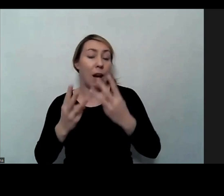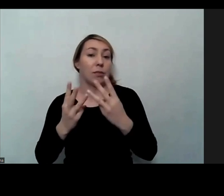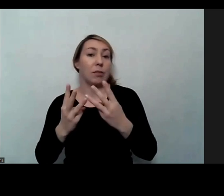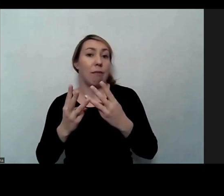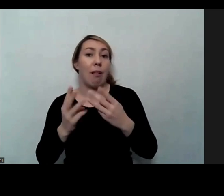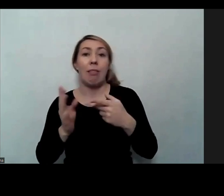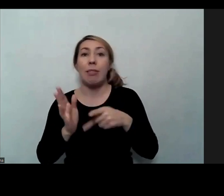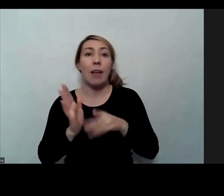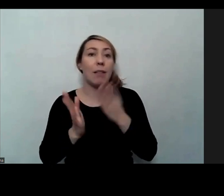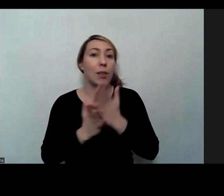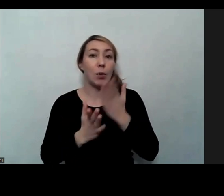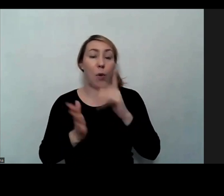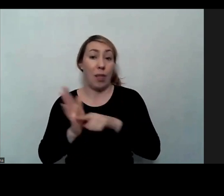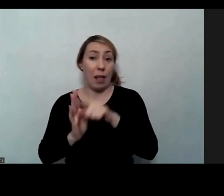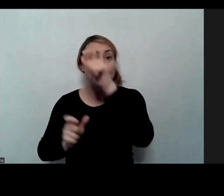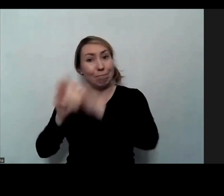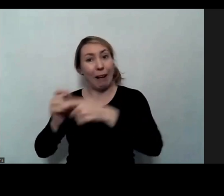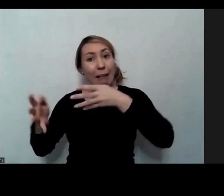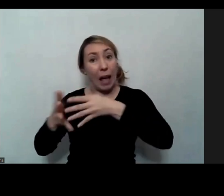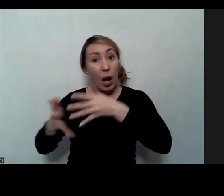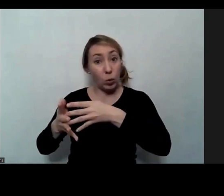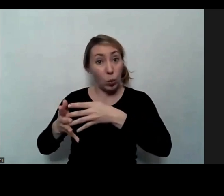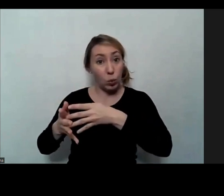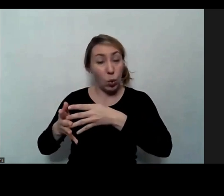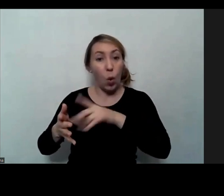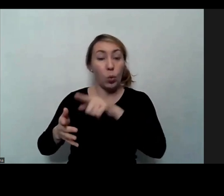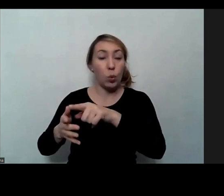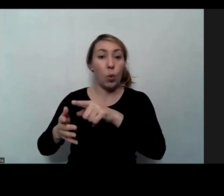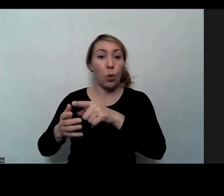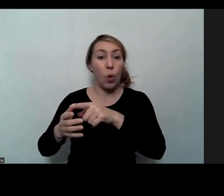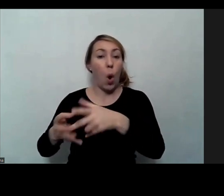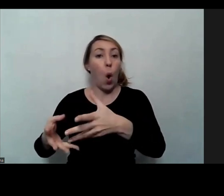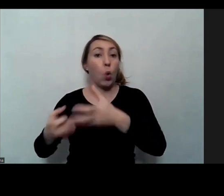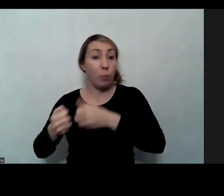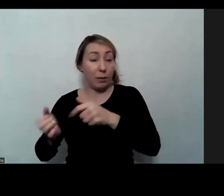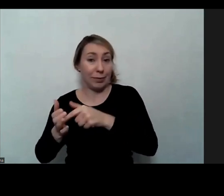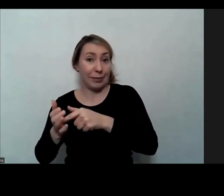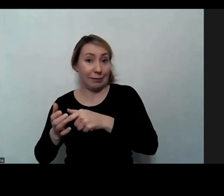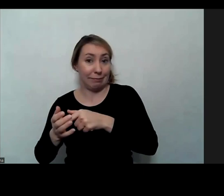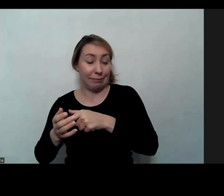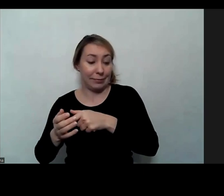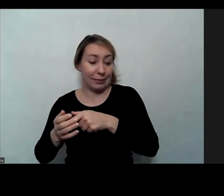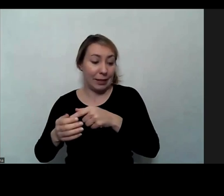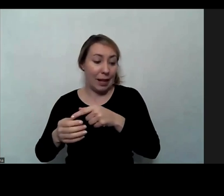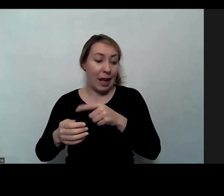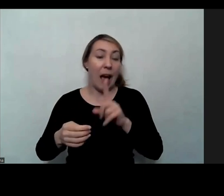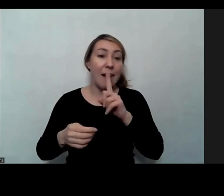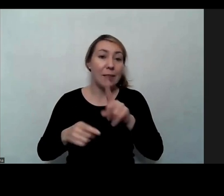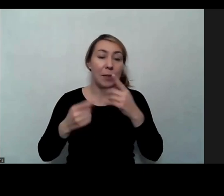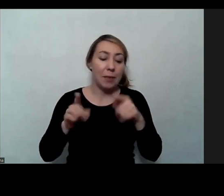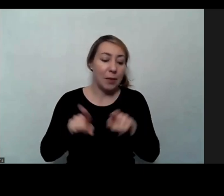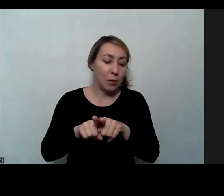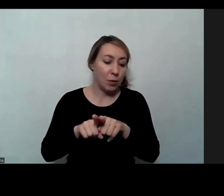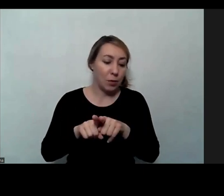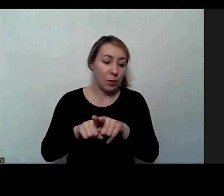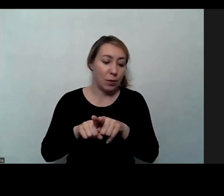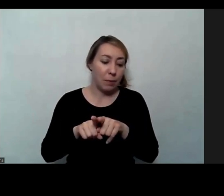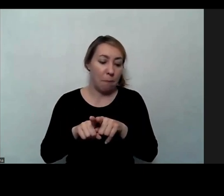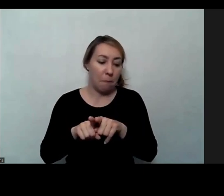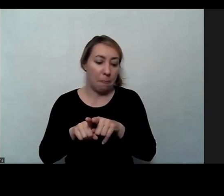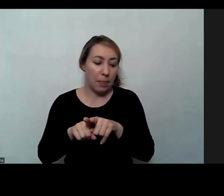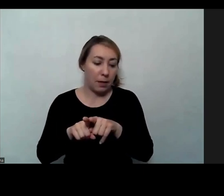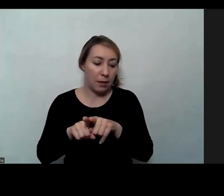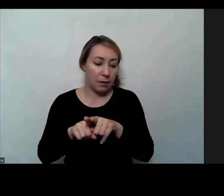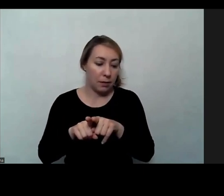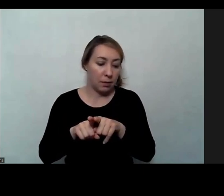nie tylko dla samych diagnostów jako tych docelowych odbiorców, ale też podkreślały to, no, akurat panie, bo głównie